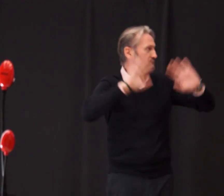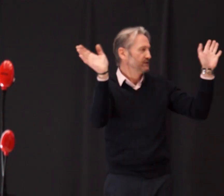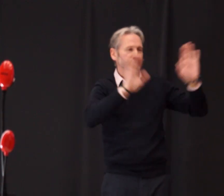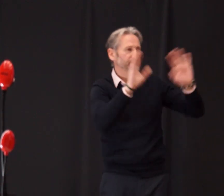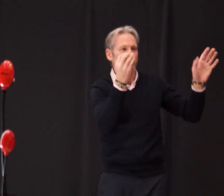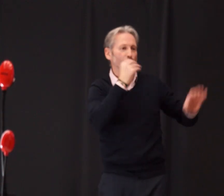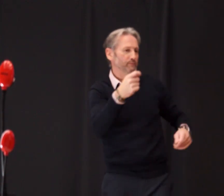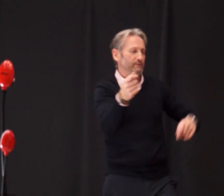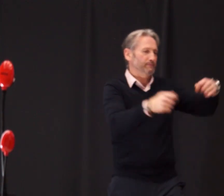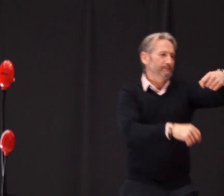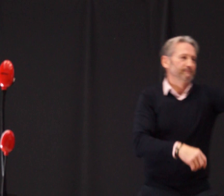C'est terminé.